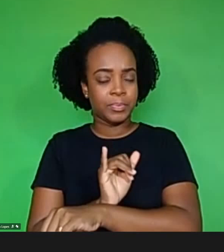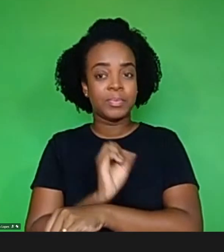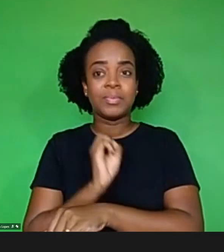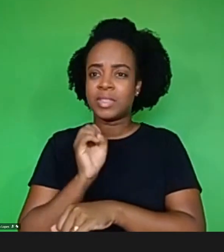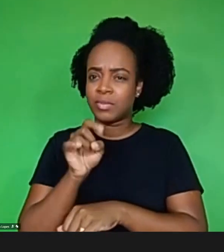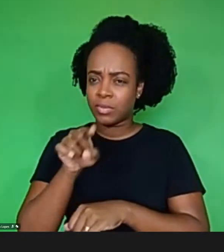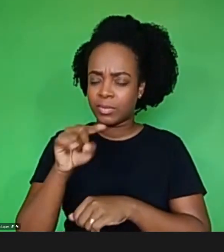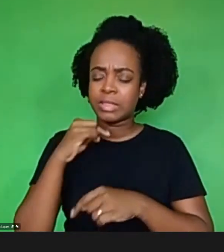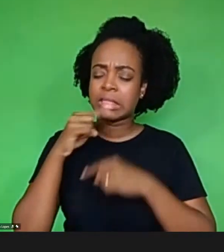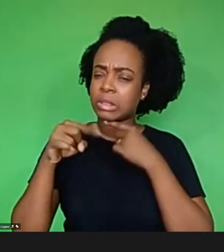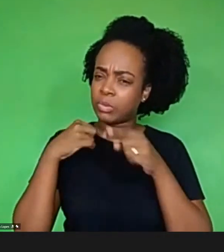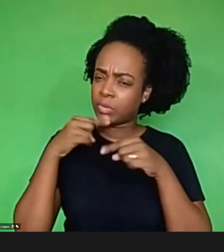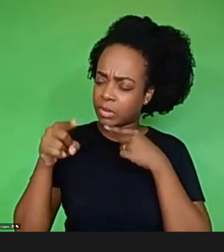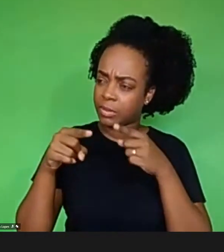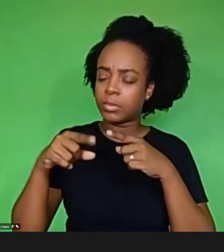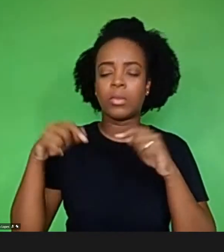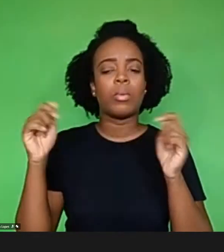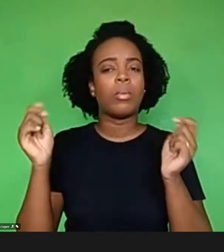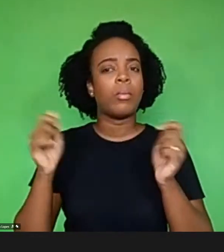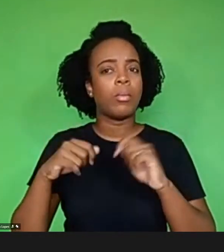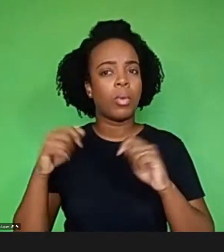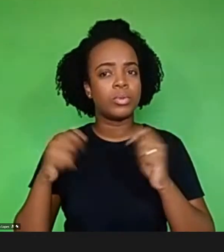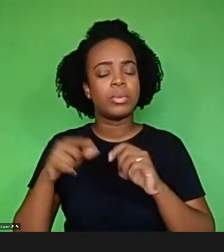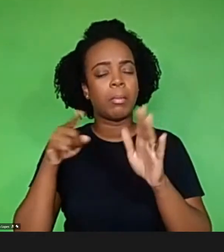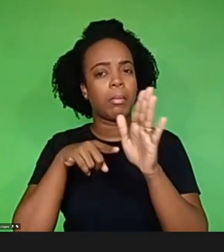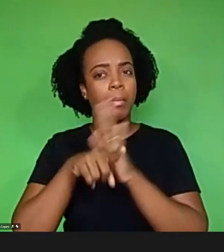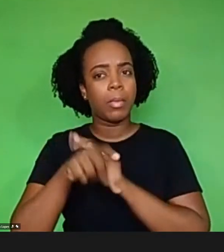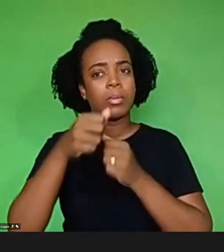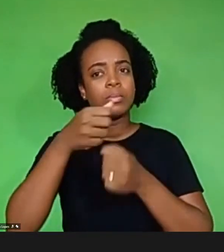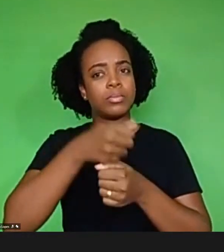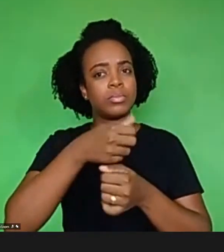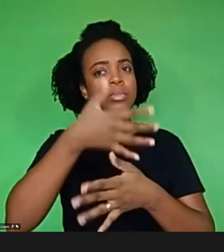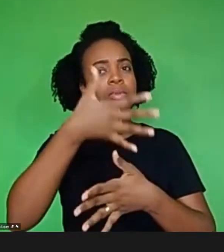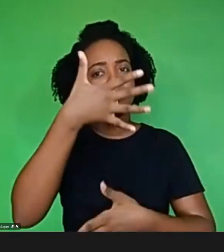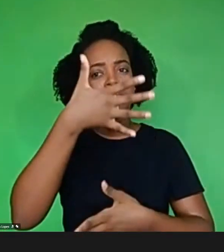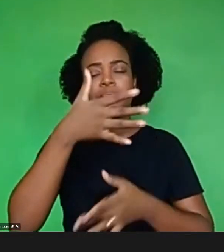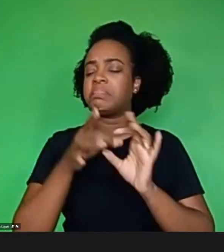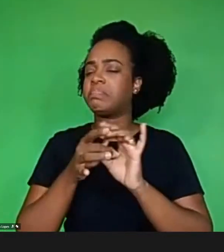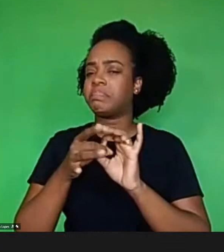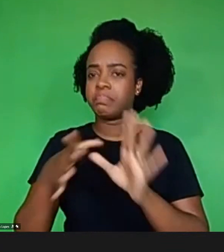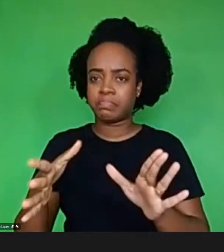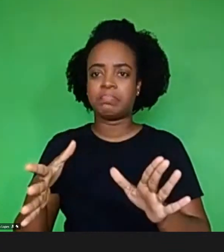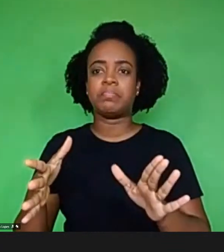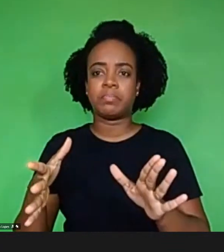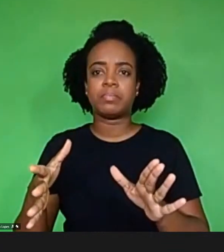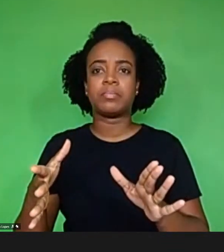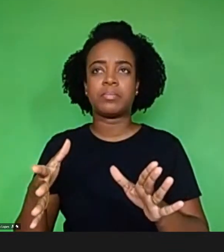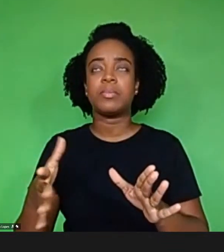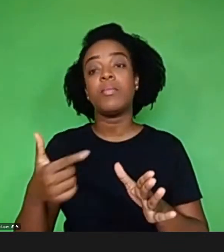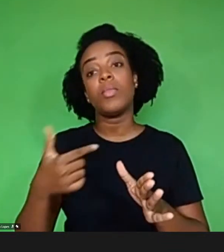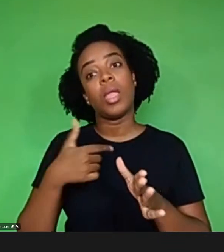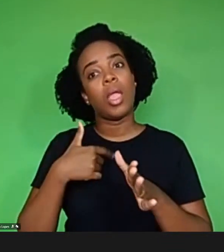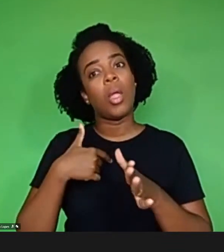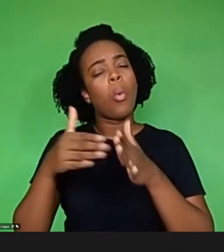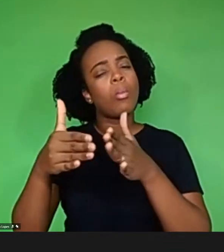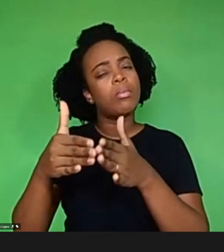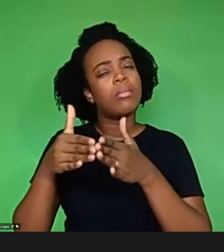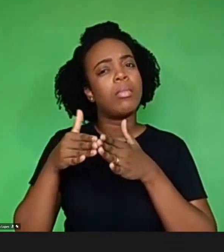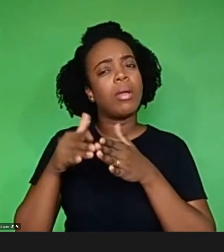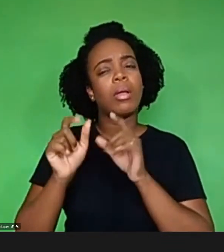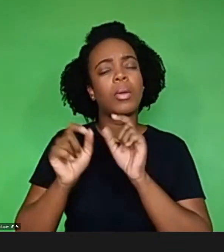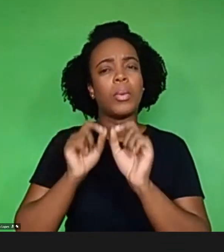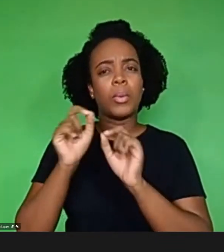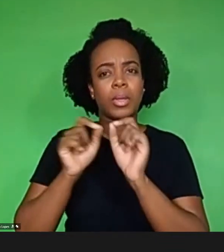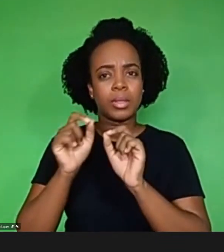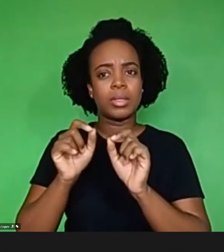dúvida, você pode ir perguntando no chat, tá? E aí eu vou pedir só que você coloque, para facilitar os